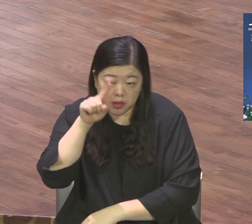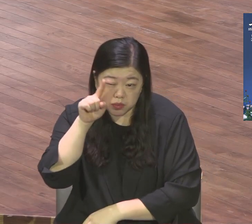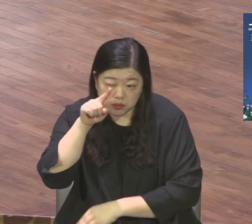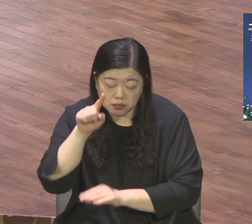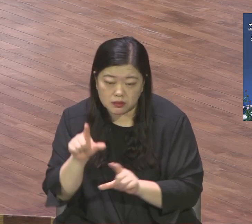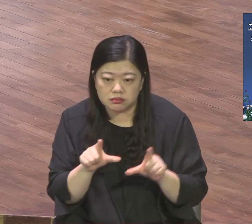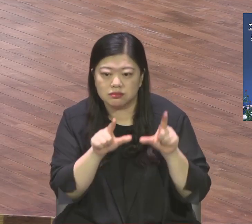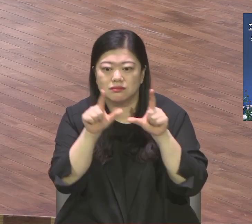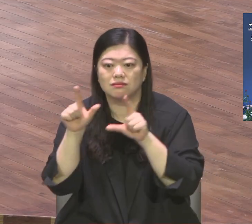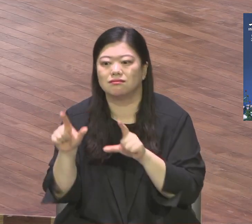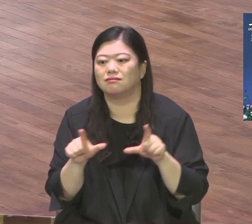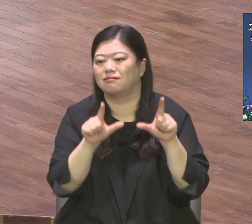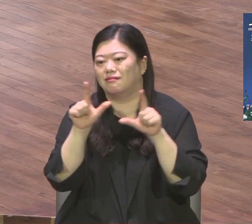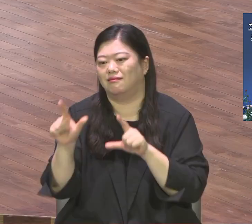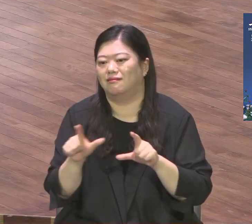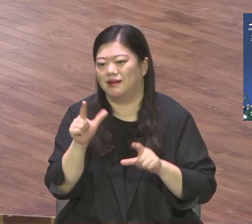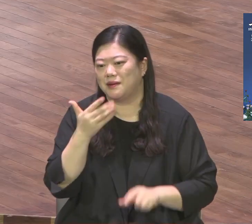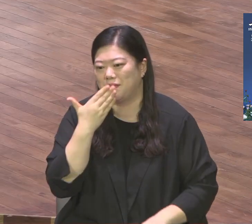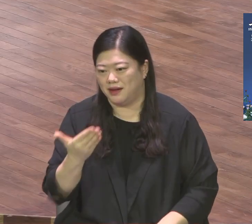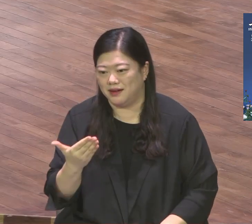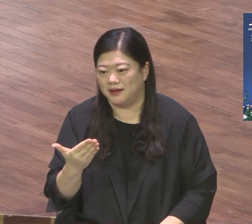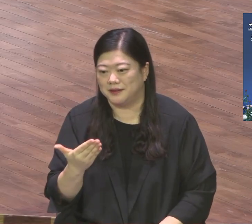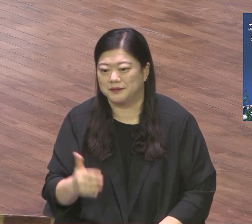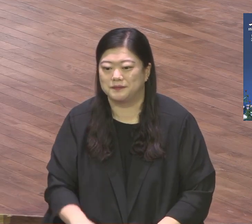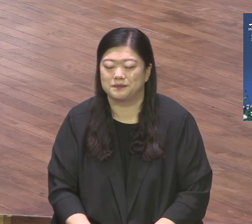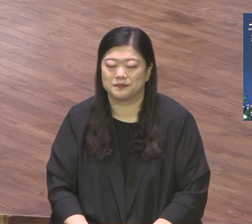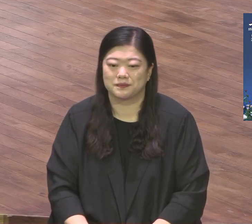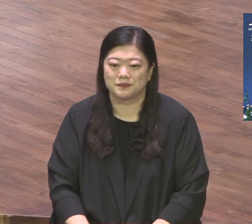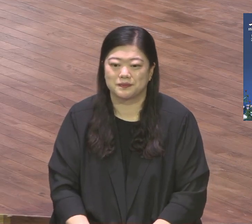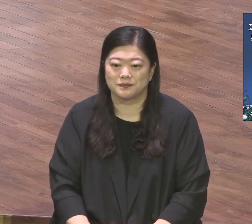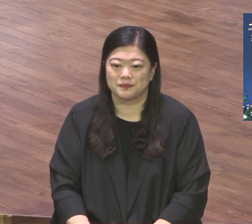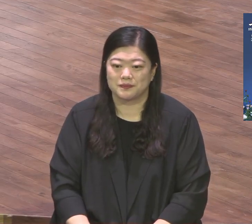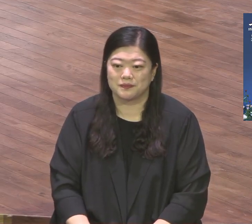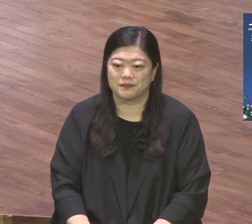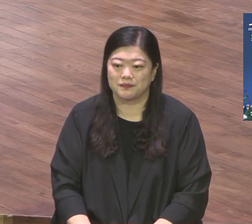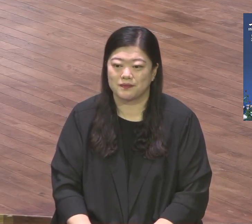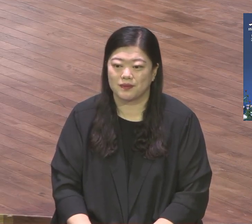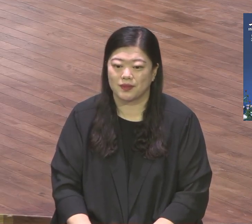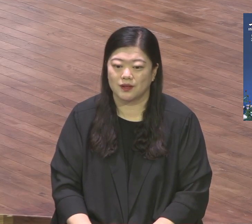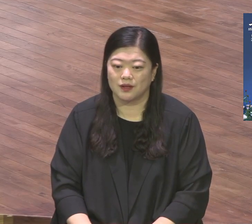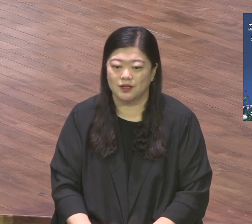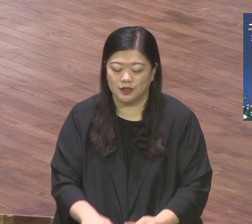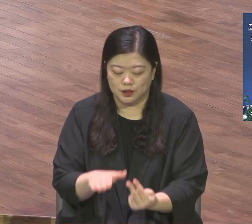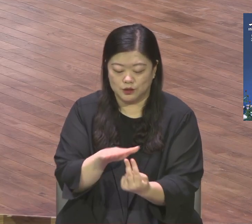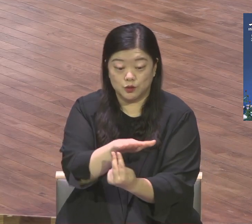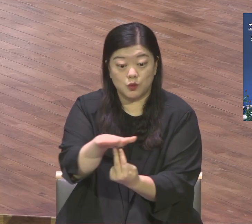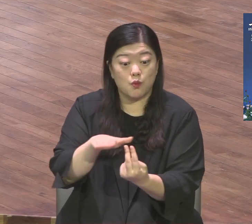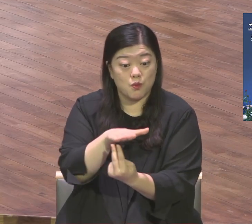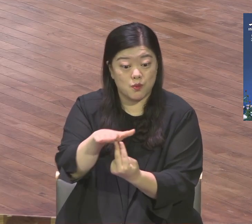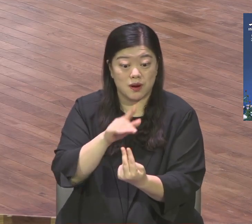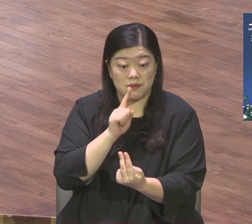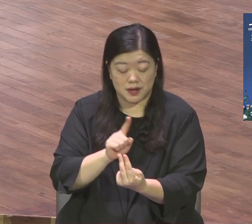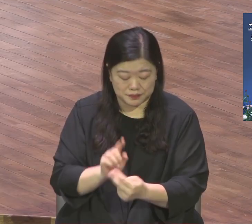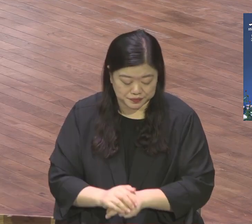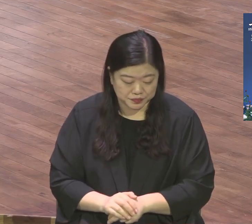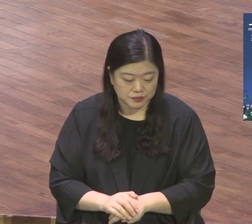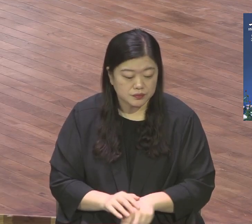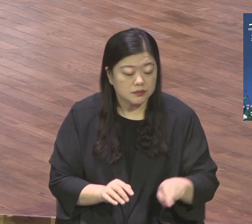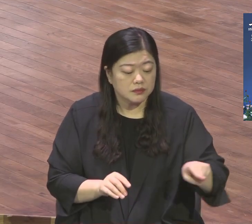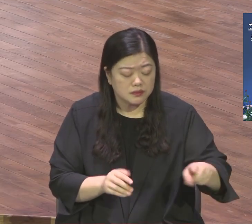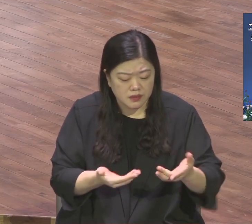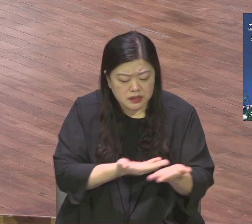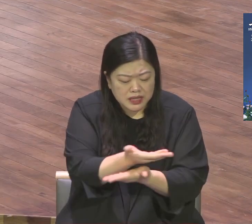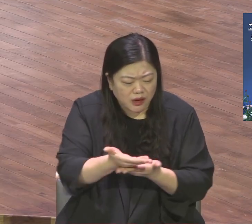것입니다. 사도 요한은 이 그리스도인들의 사귐과 본질이 아버지와 그 아들